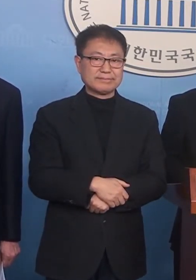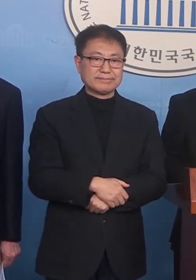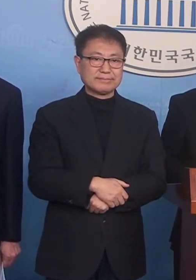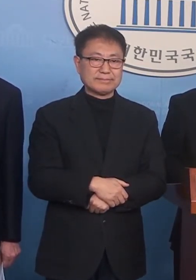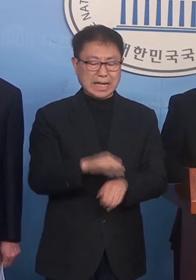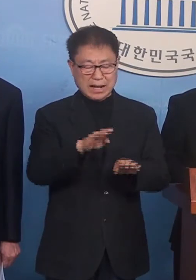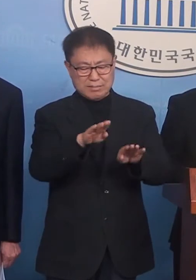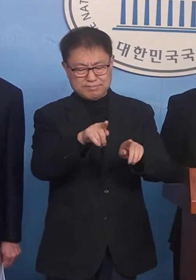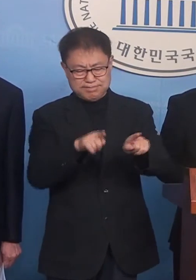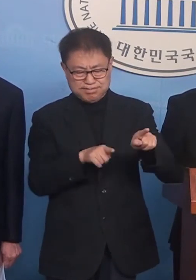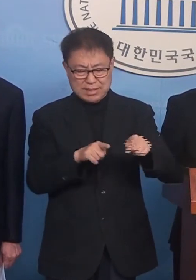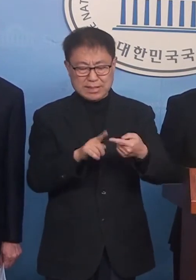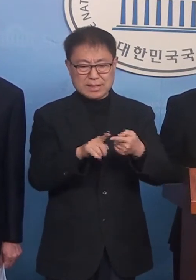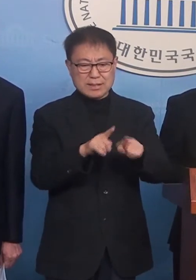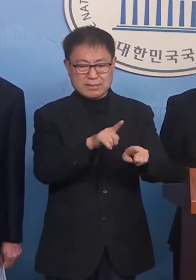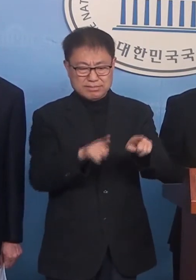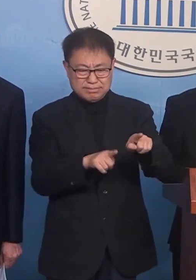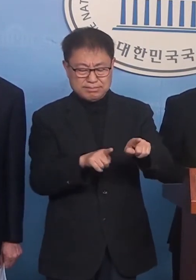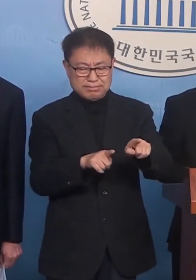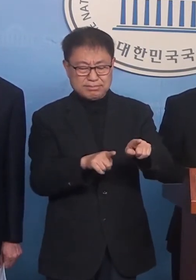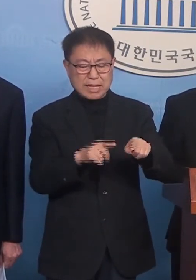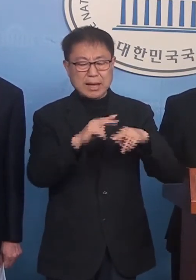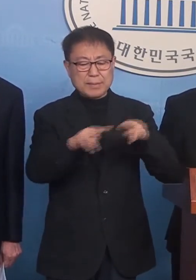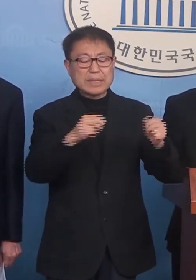양극화 주범 화정법을 폐지하는 데